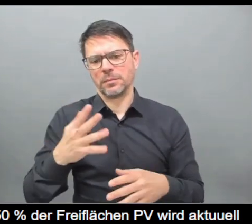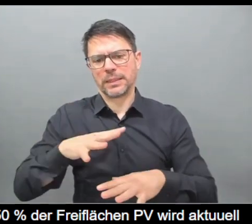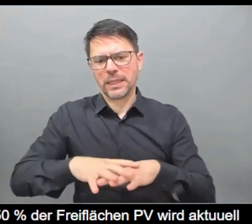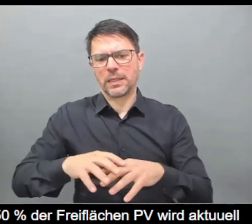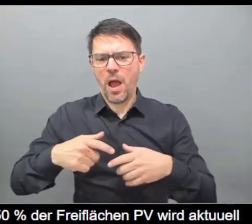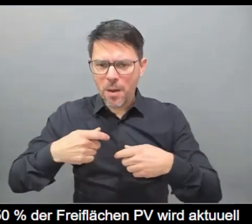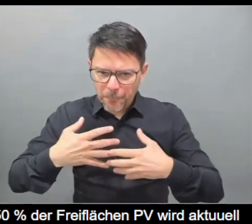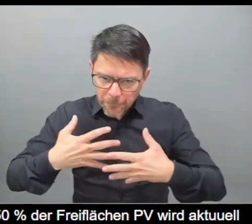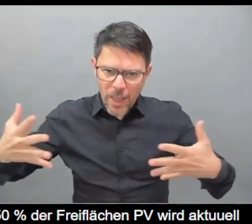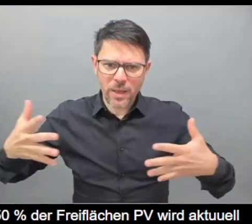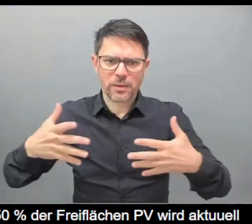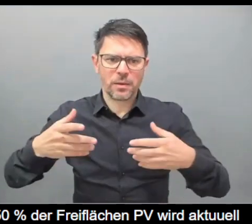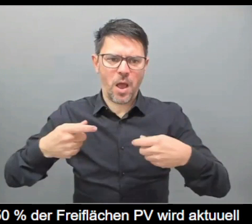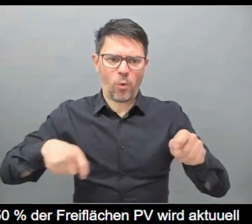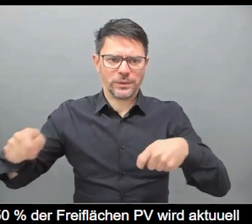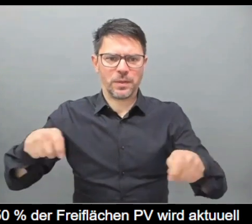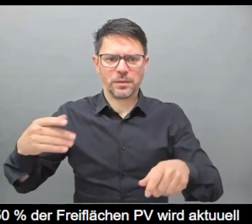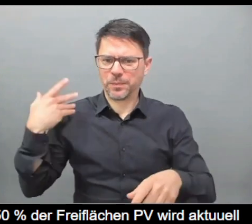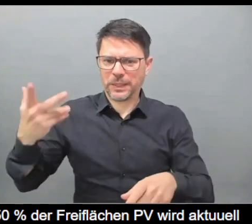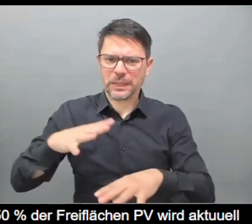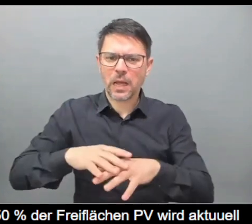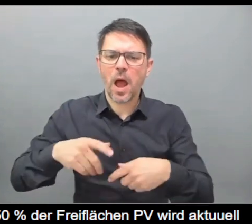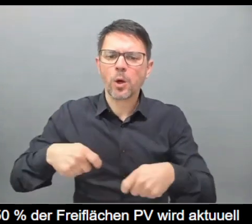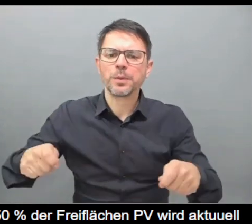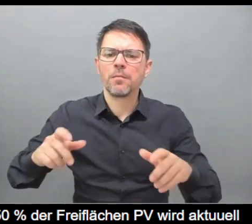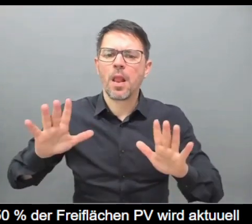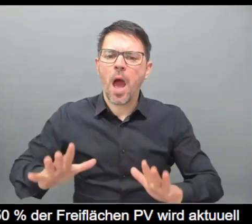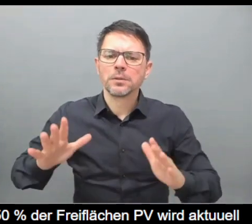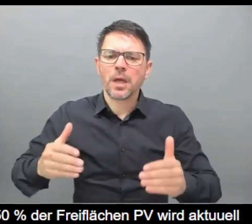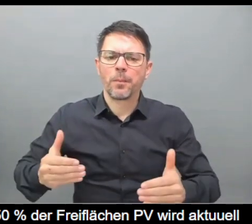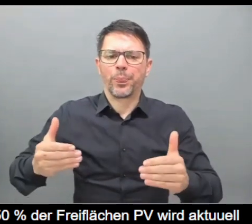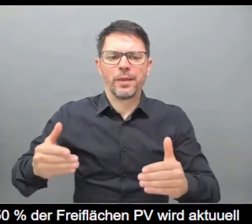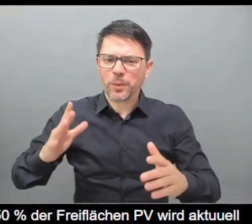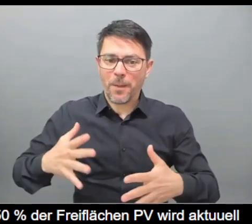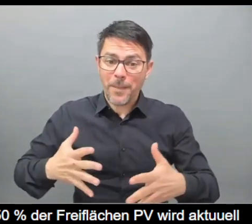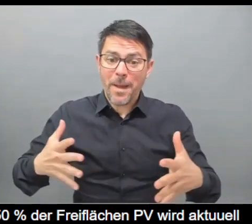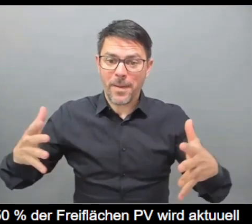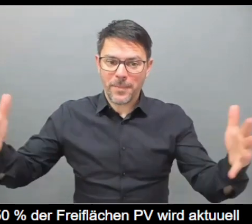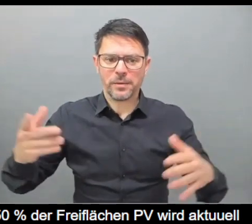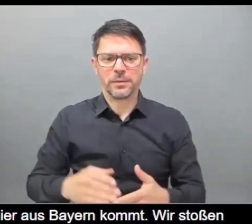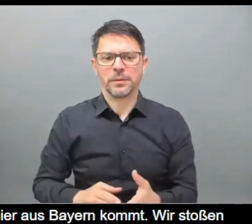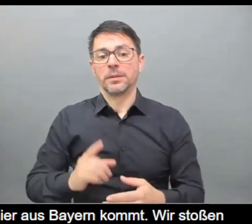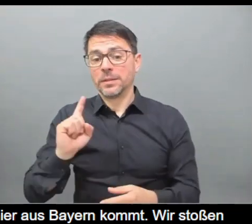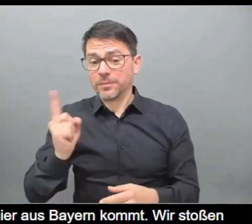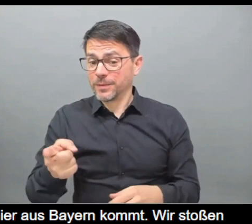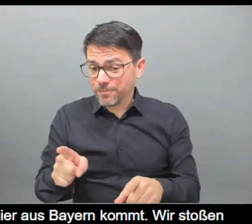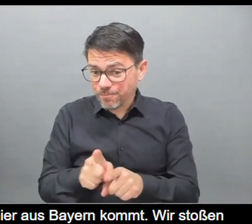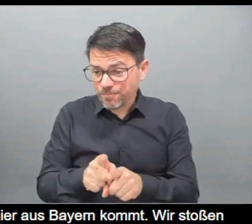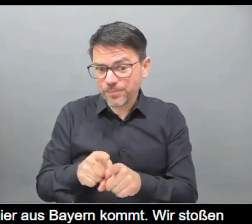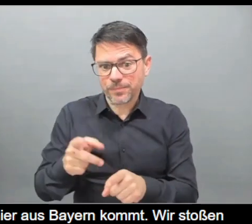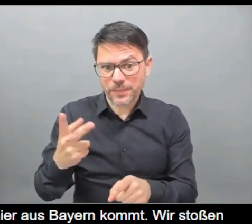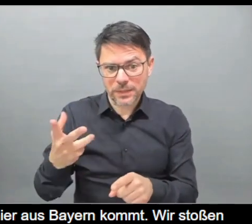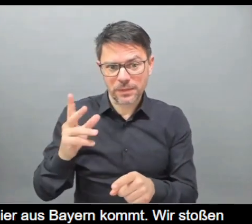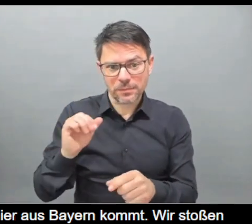150 Millionen Euro, 50 Elektrolyseure, um den Wasserstoff dann vor Ort zu erzeugen, anstatt die Netze zu überlasten